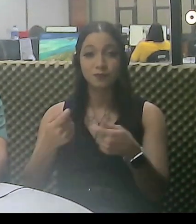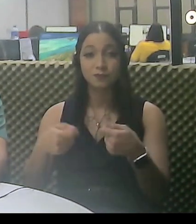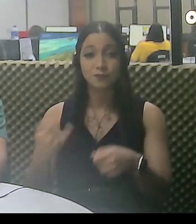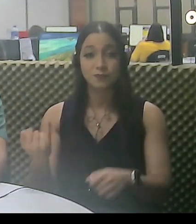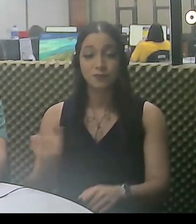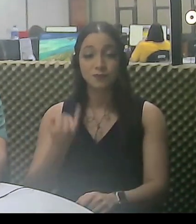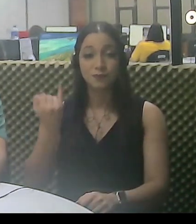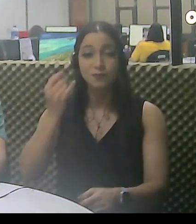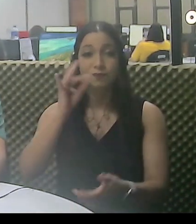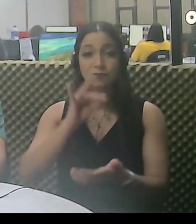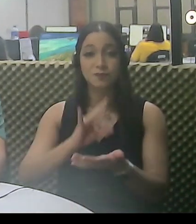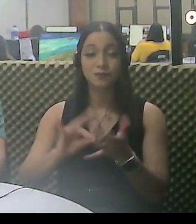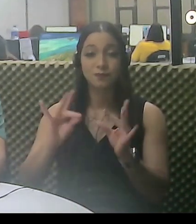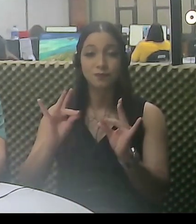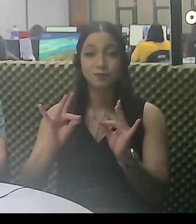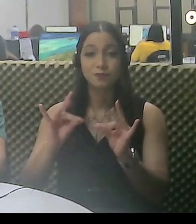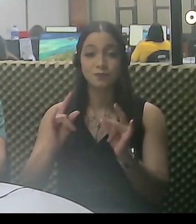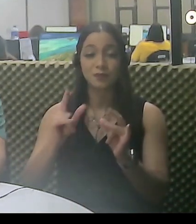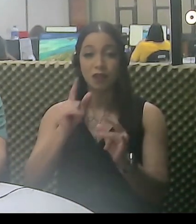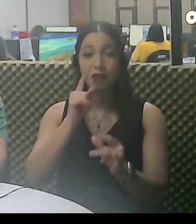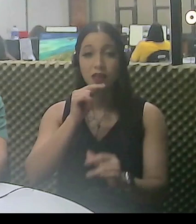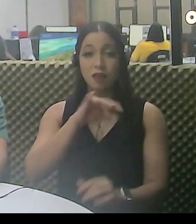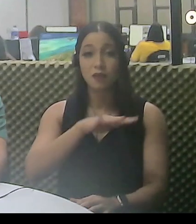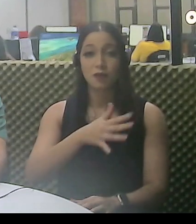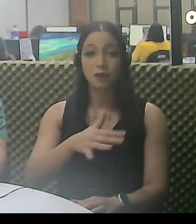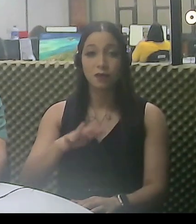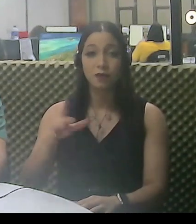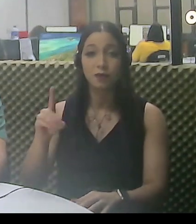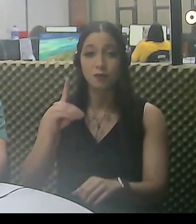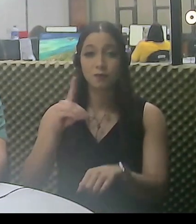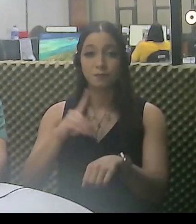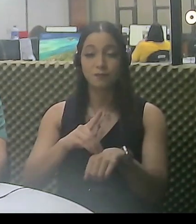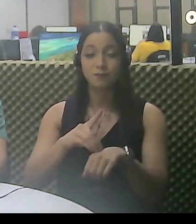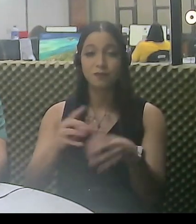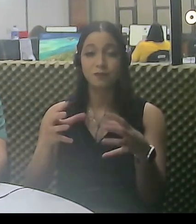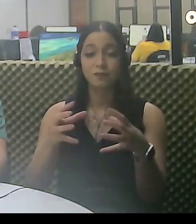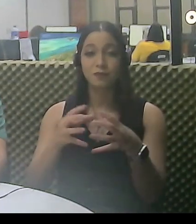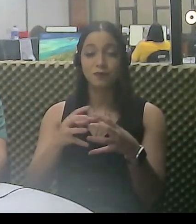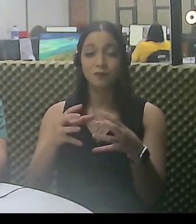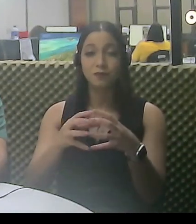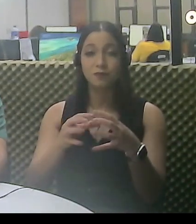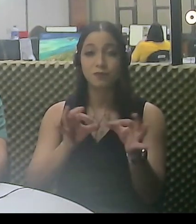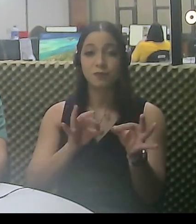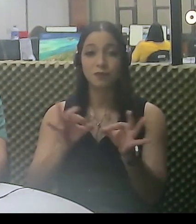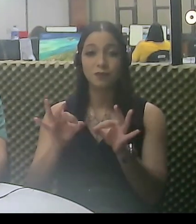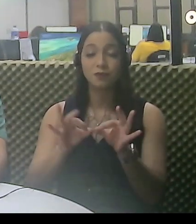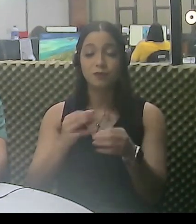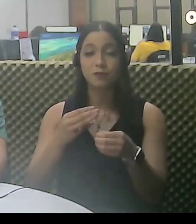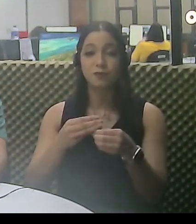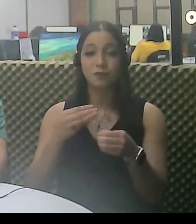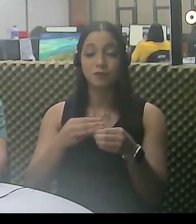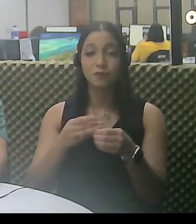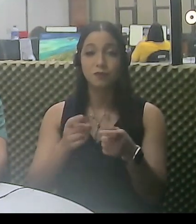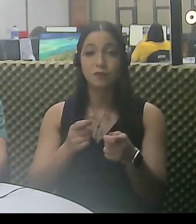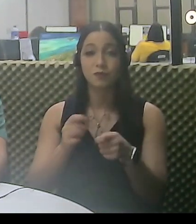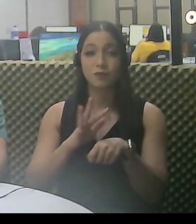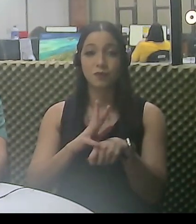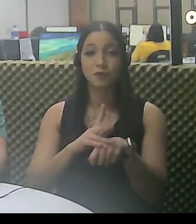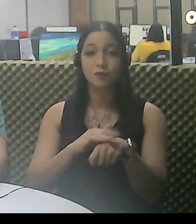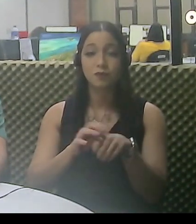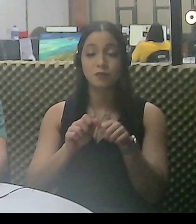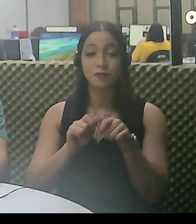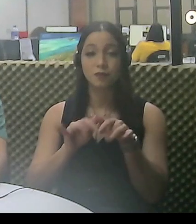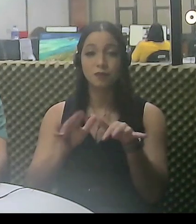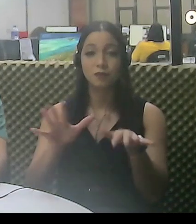para eliminar focos e possíveis criadores por meio da equipe do programa Municipal de controle das doenças transmitidas